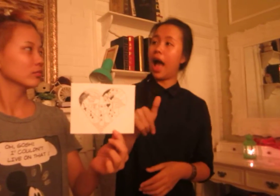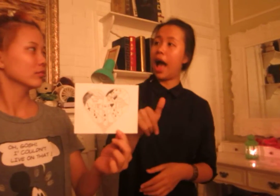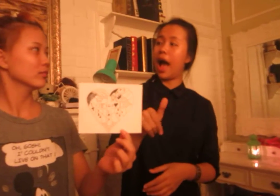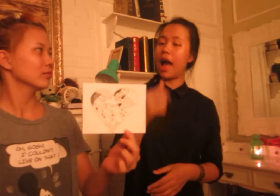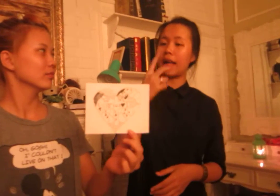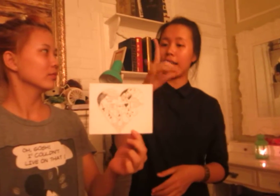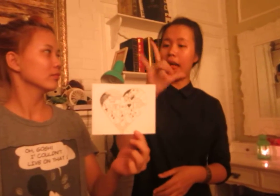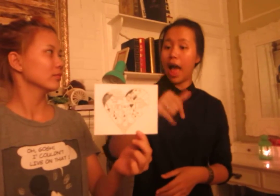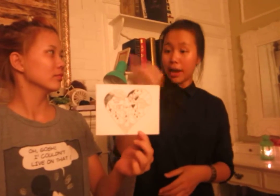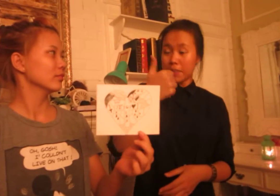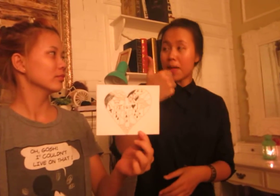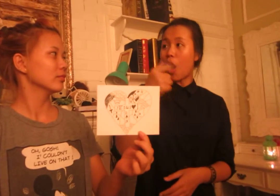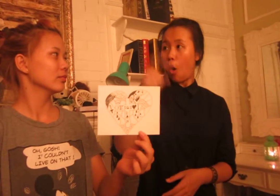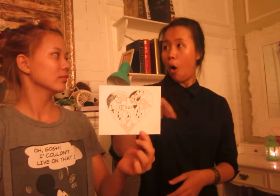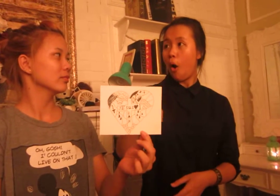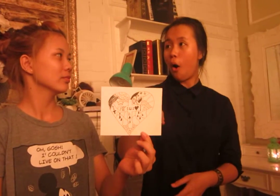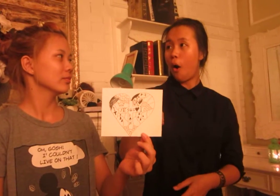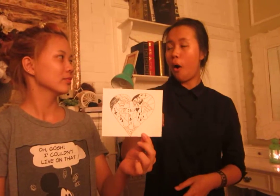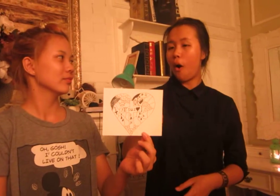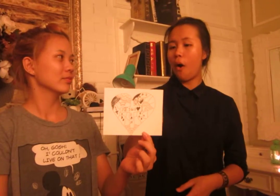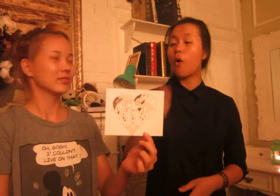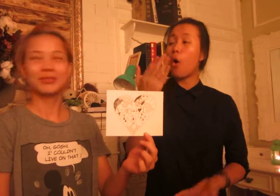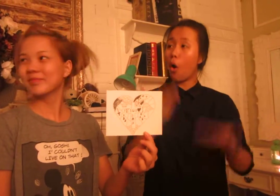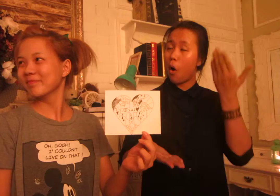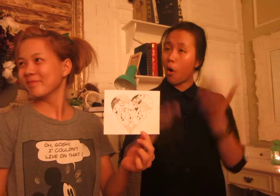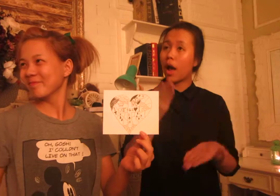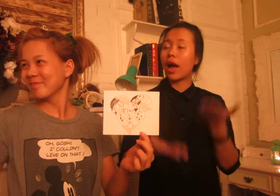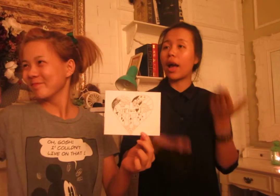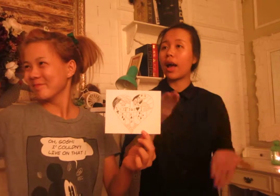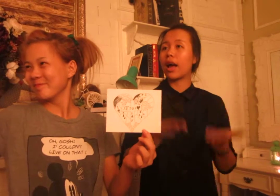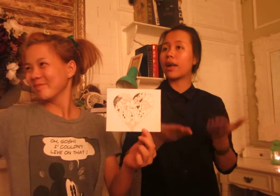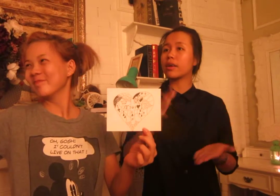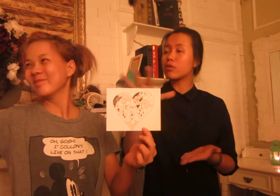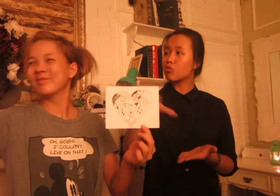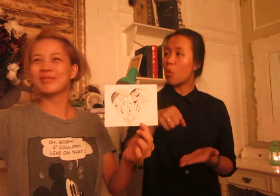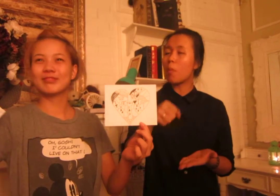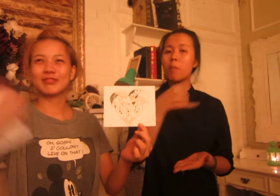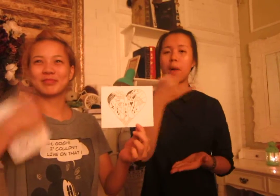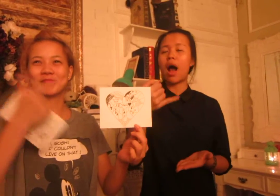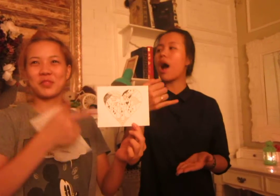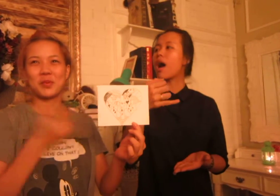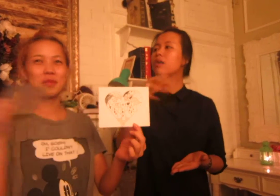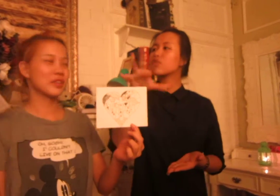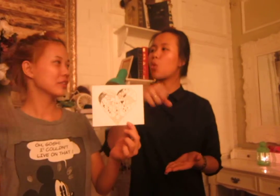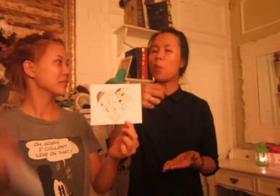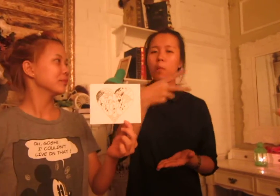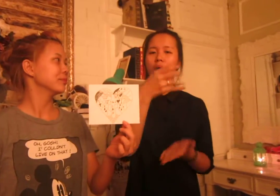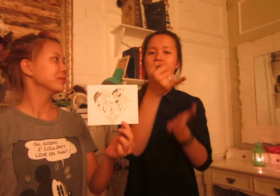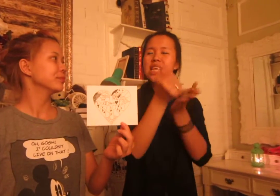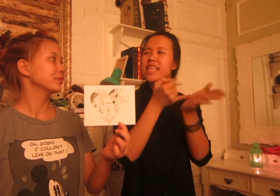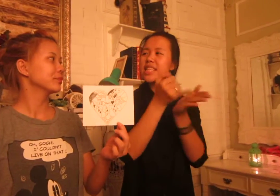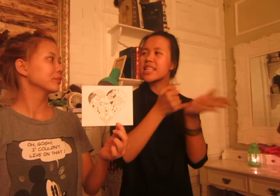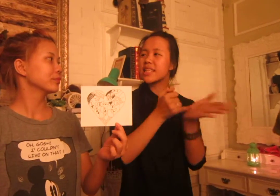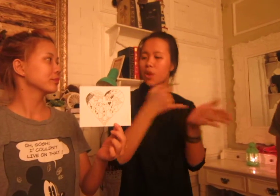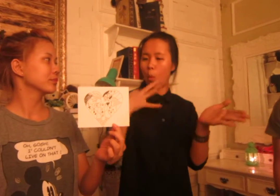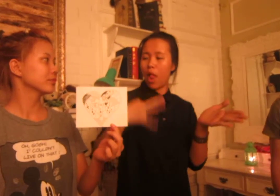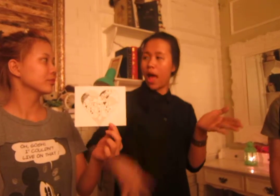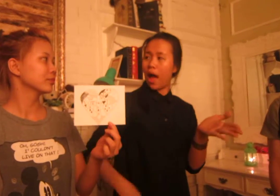rất là đặc biệt. Và chúng ta có thể dùng nó để in lên quần áo. Nếu chúng ta vẽ được thì càng tốt, còn nếu không chúng ta